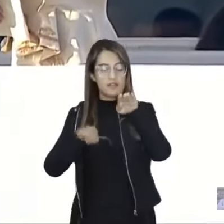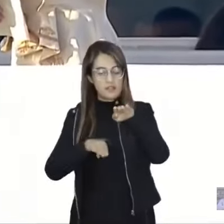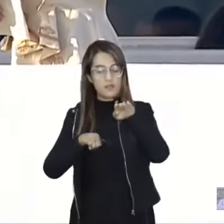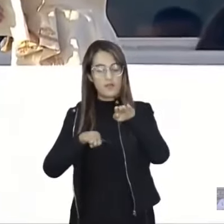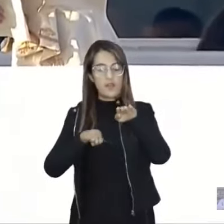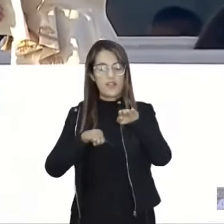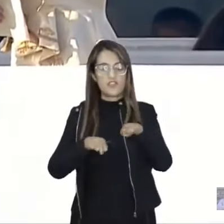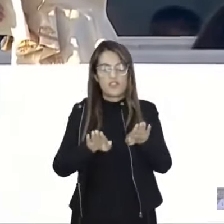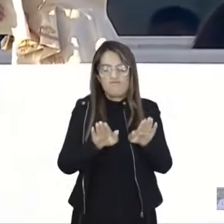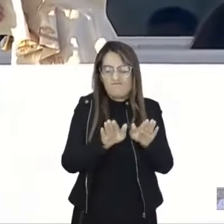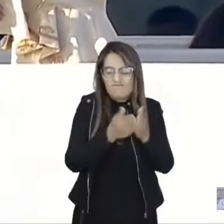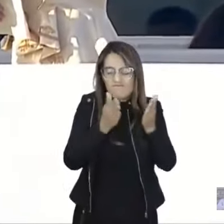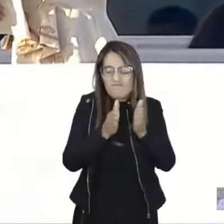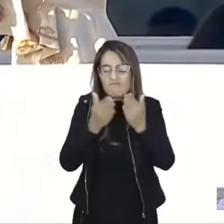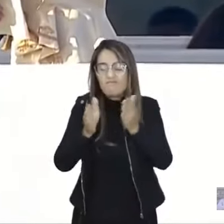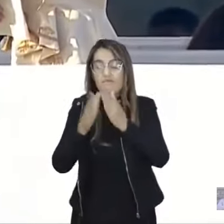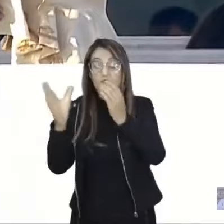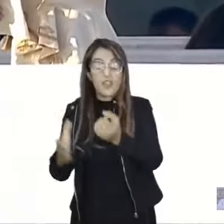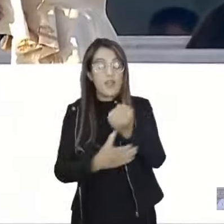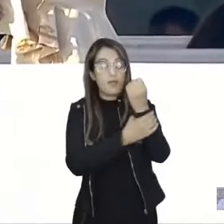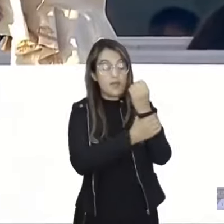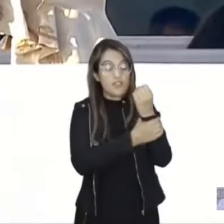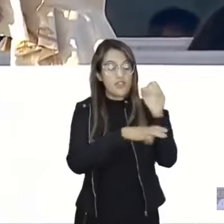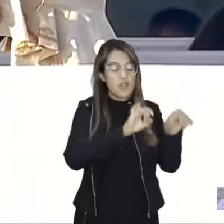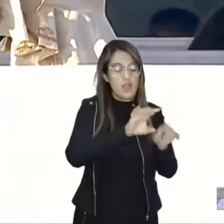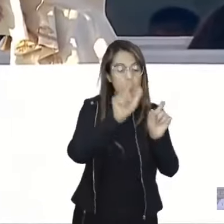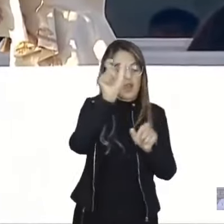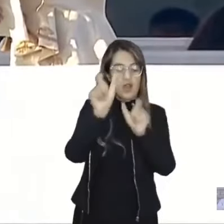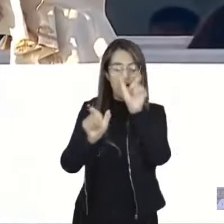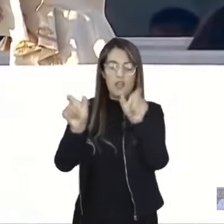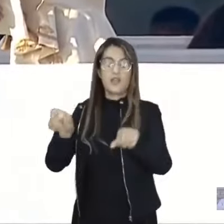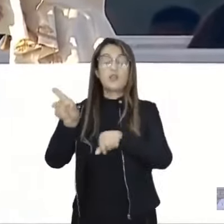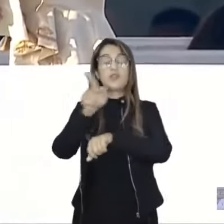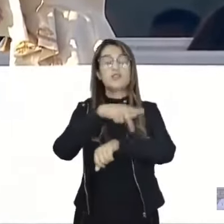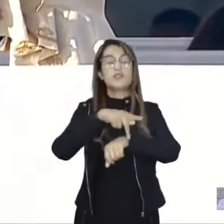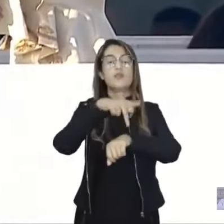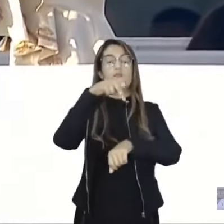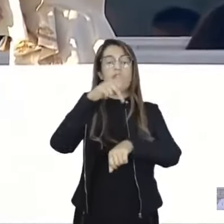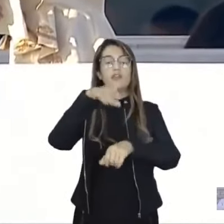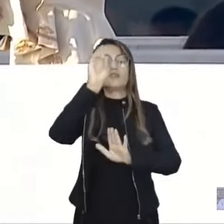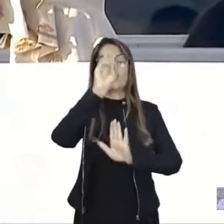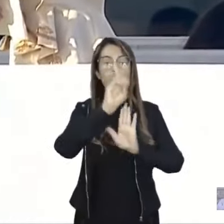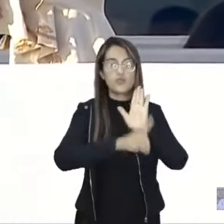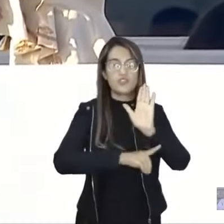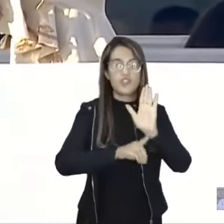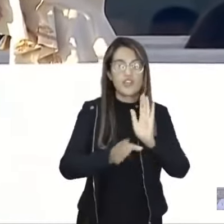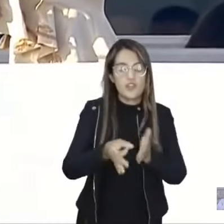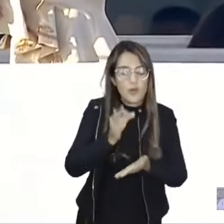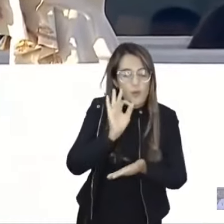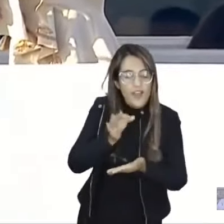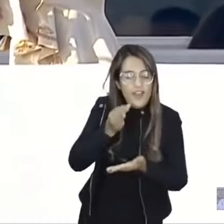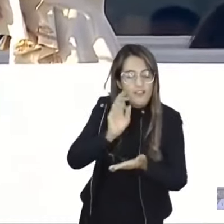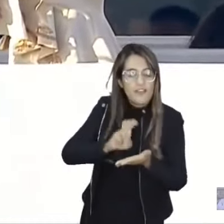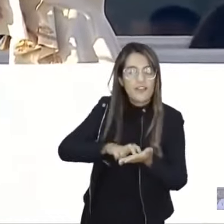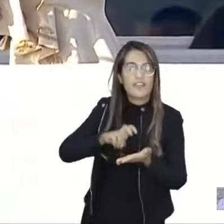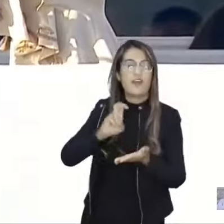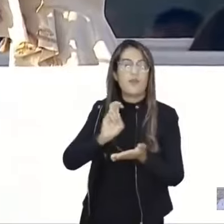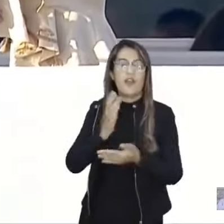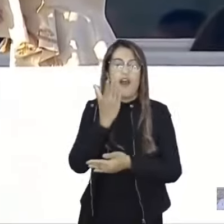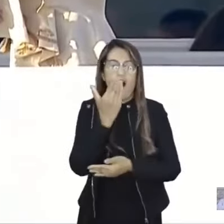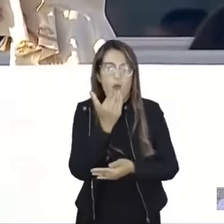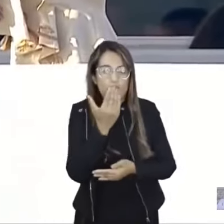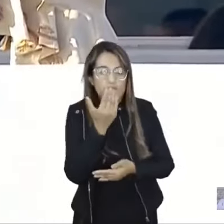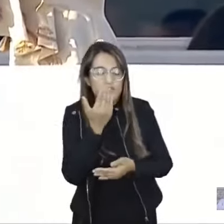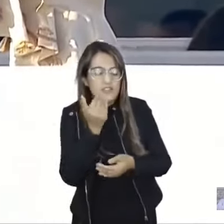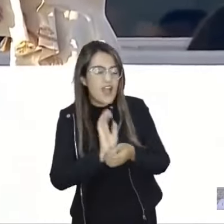e garantir a cada pessoa deste país o direito de tomar café da manhã, almoçar e jantar todo santo